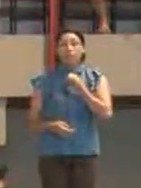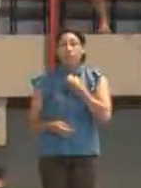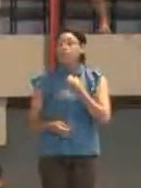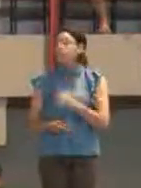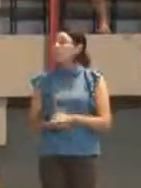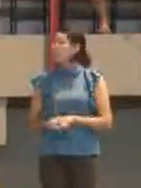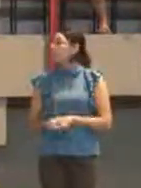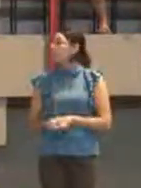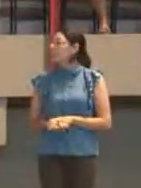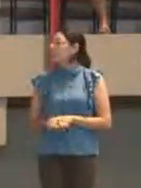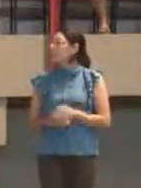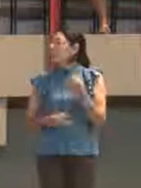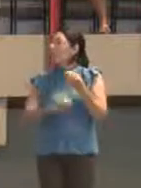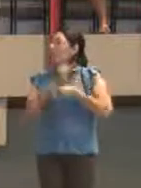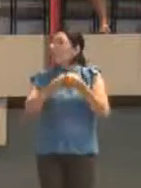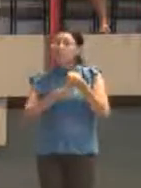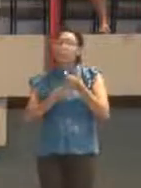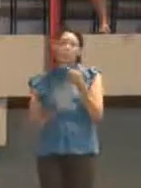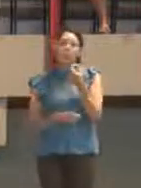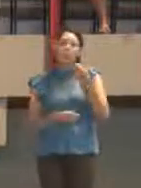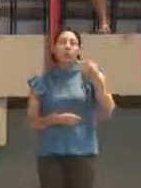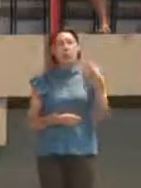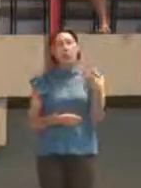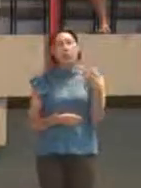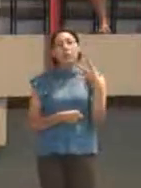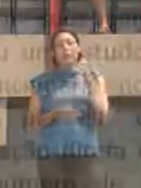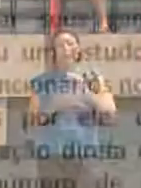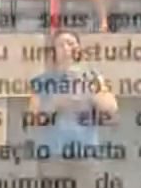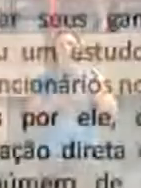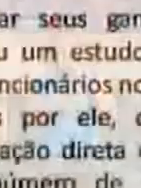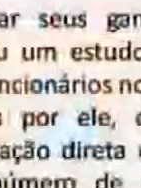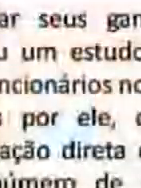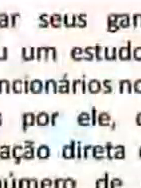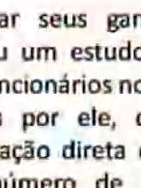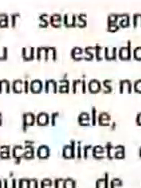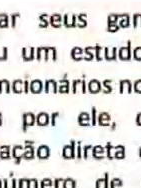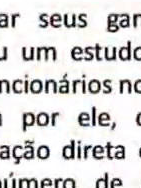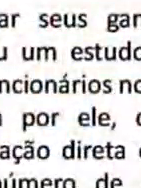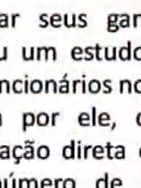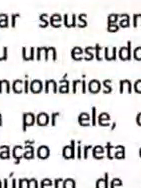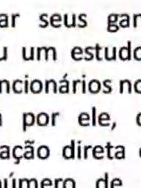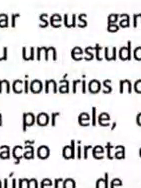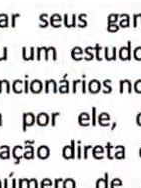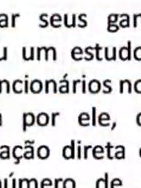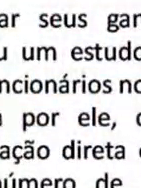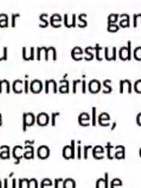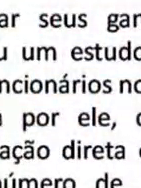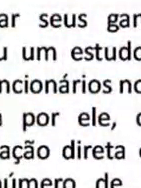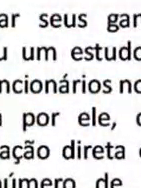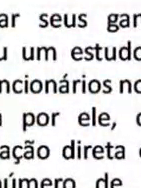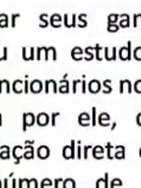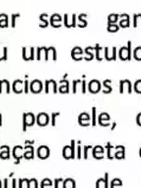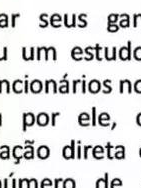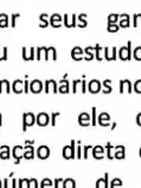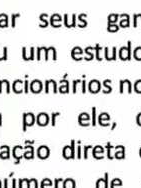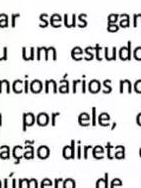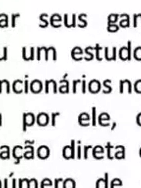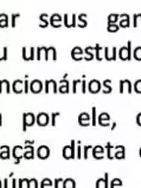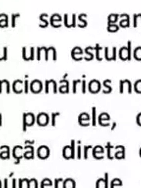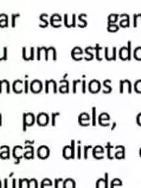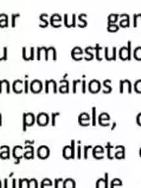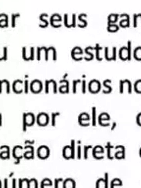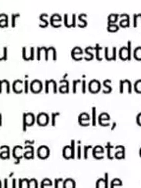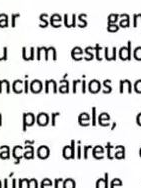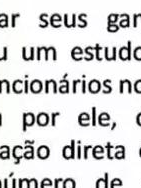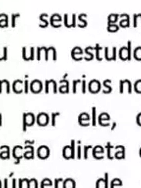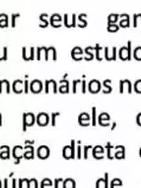ele caiu em 2004 no Enem, ele diz assim: Preocupado em otimizar